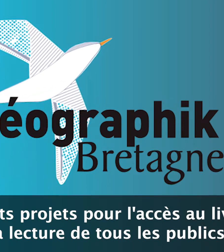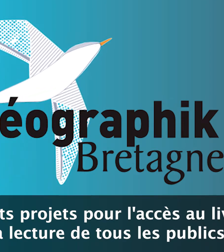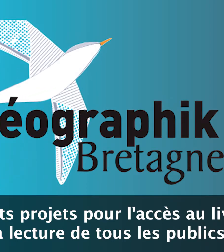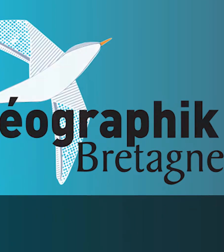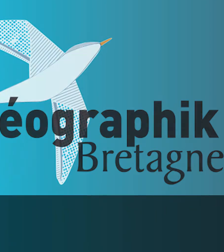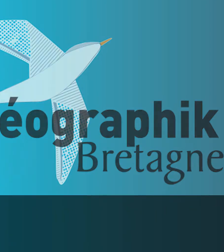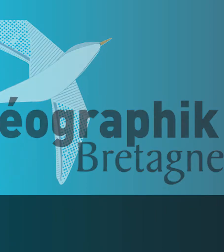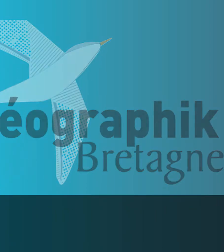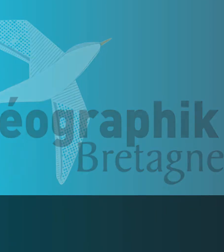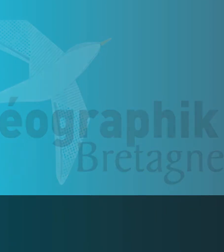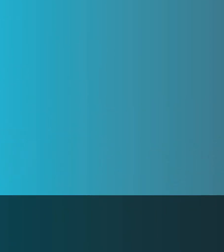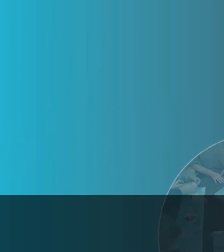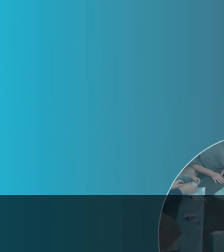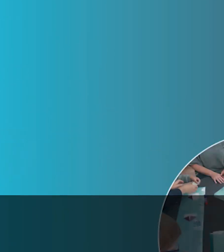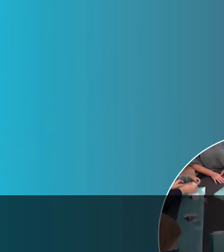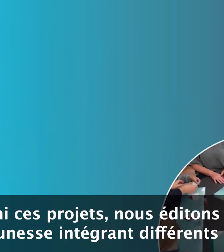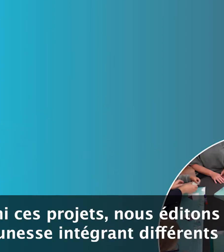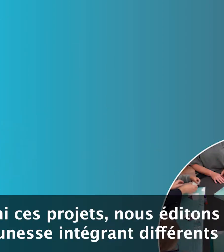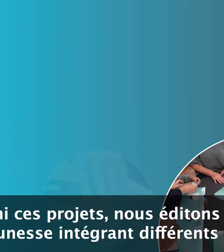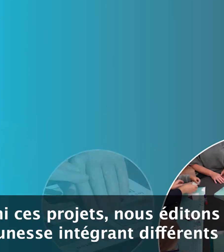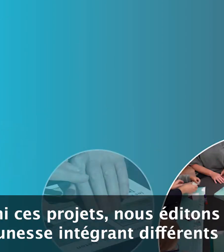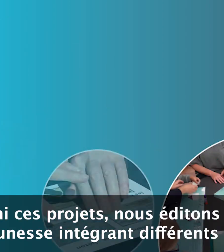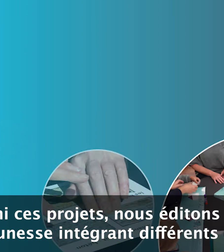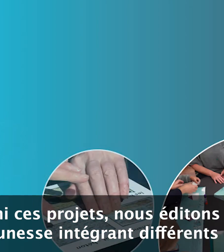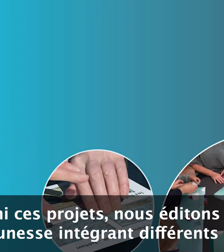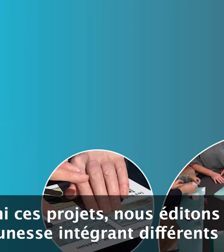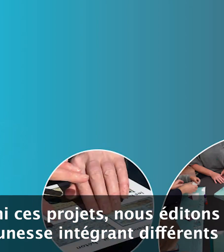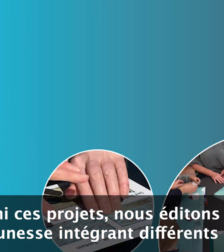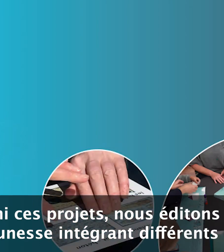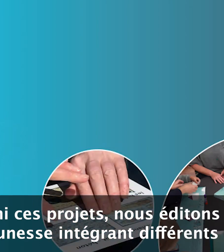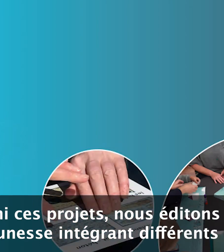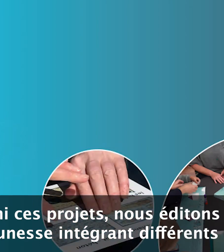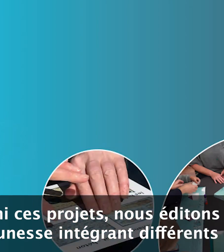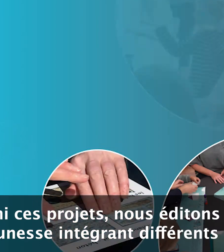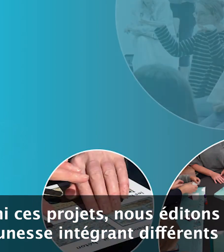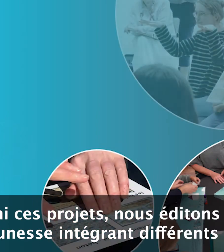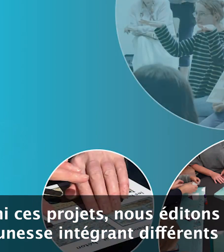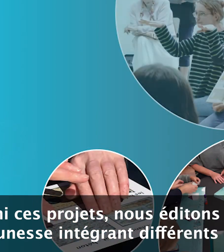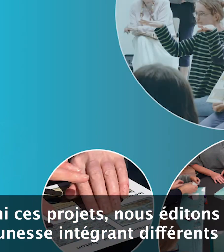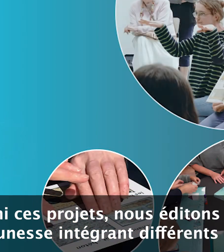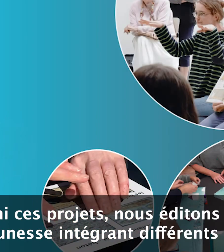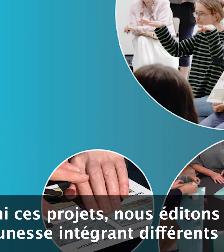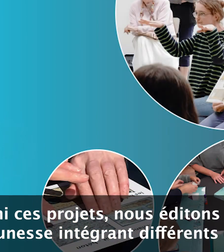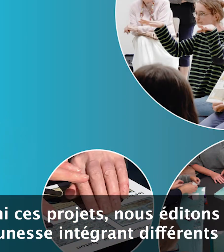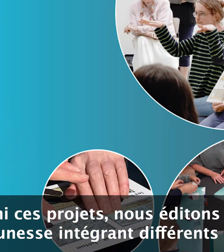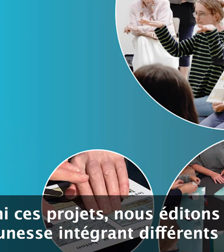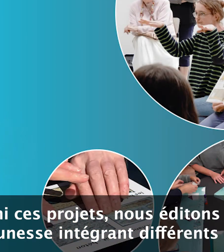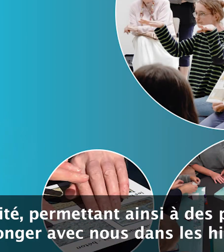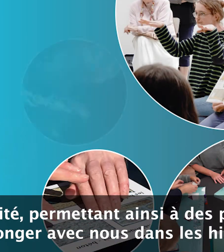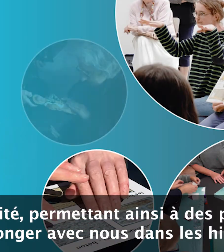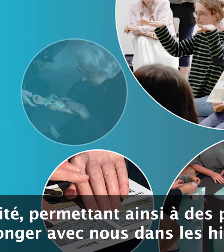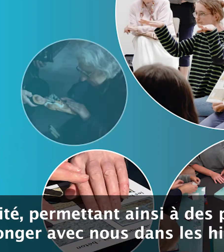publics. Parmi ces projets, nous éditons des livres jeunesse intégrant différents critères